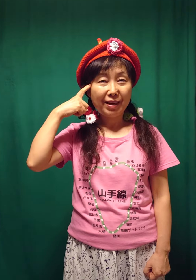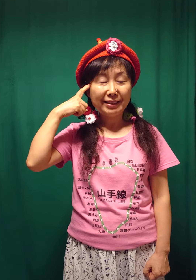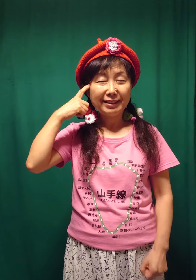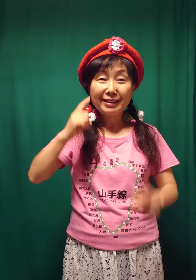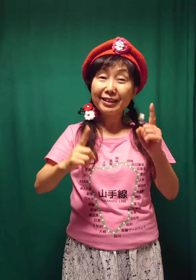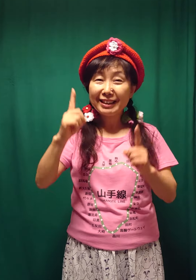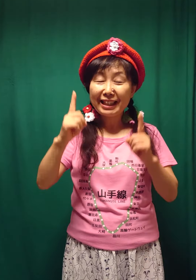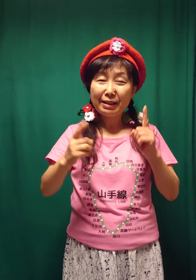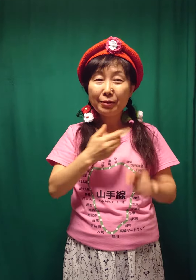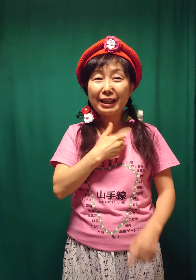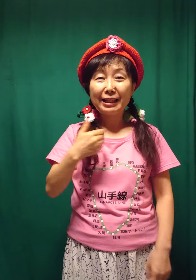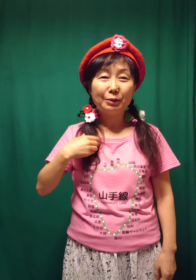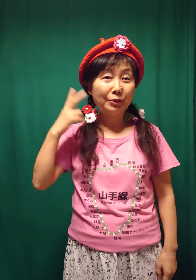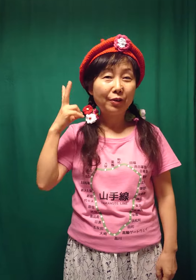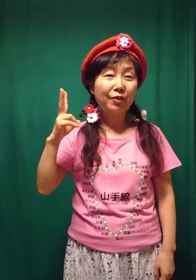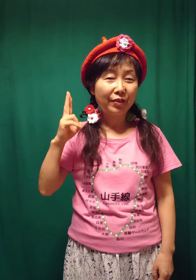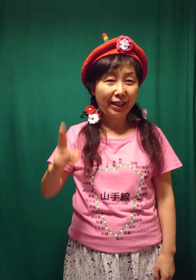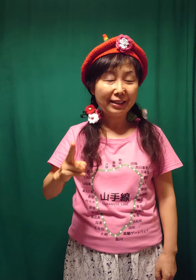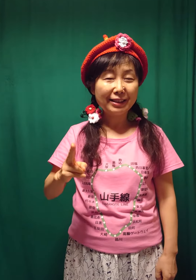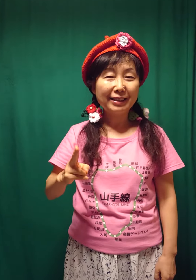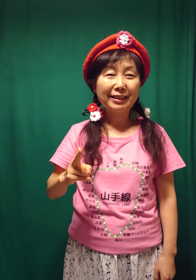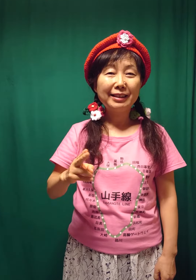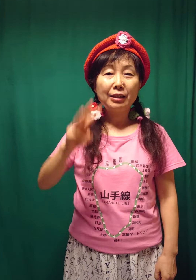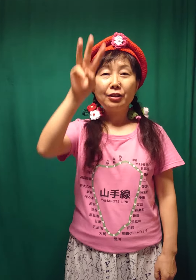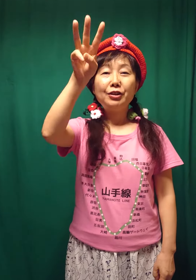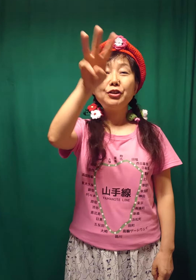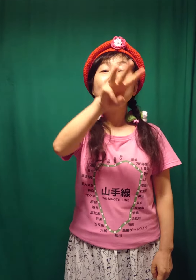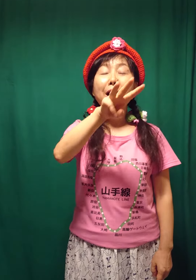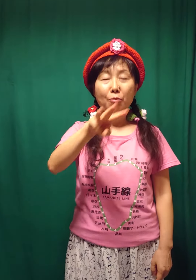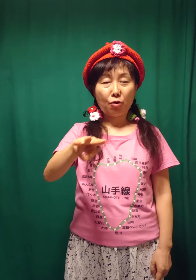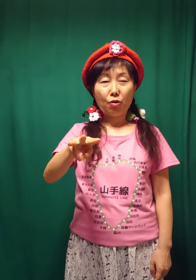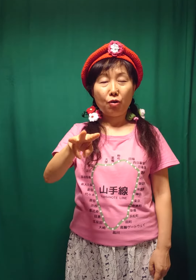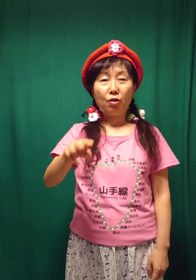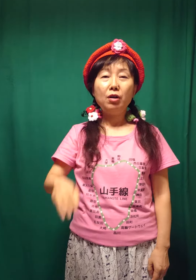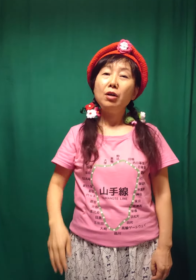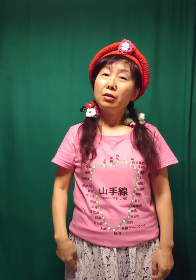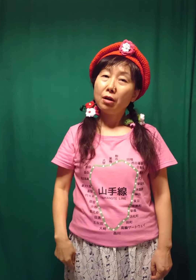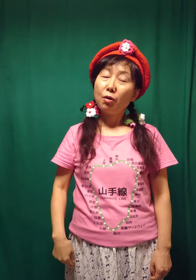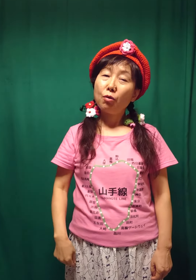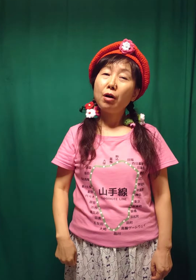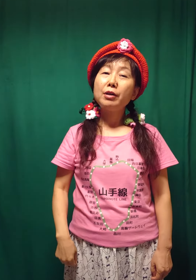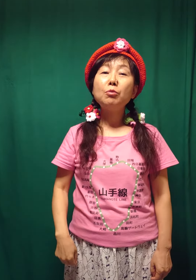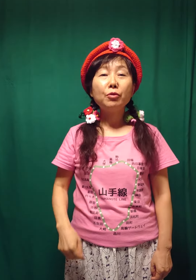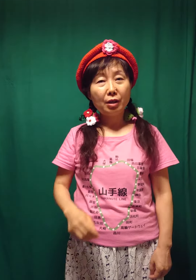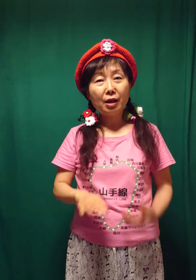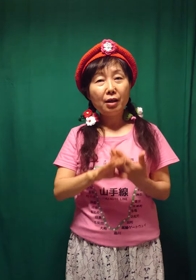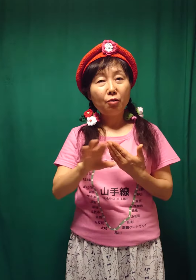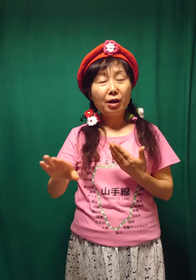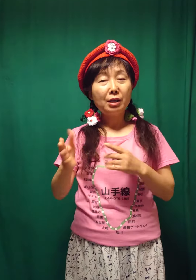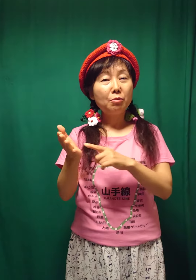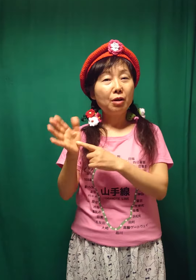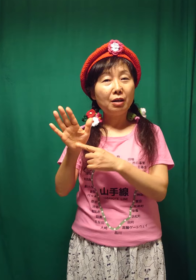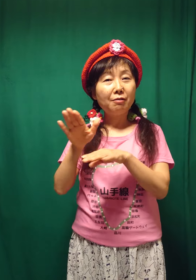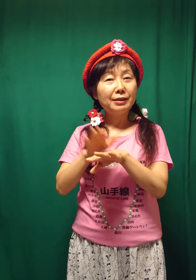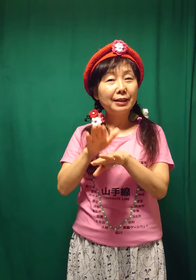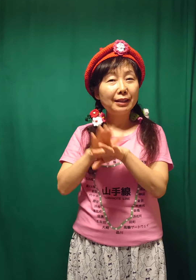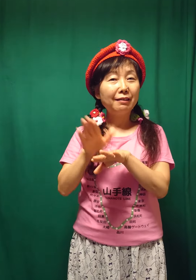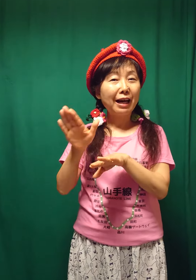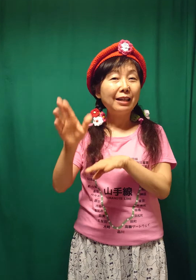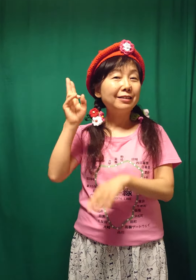。どちらでも大丈夫ようです。巣鴨、なんか他にもね、他にも表し方はある